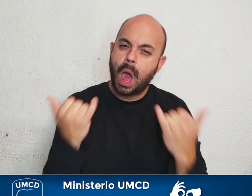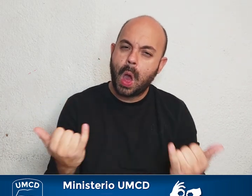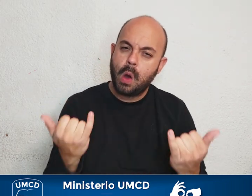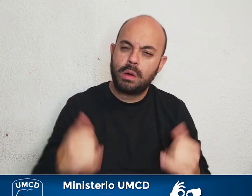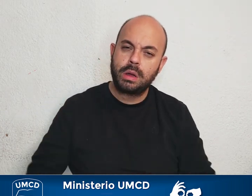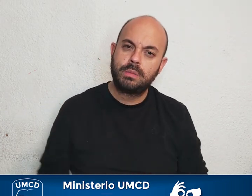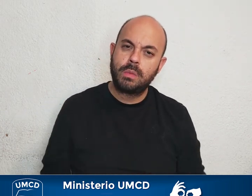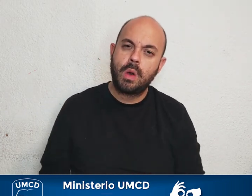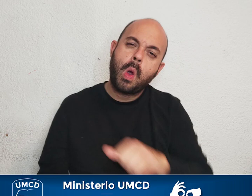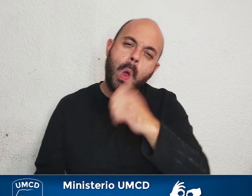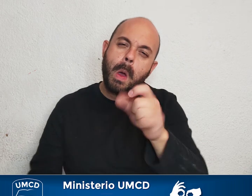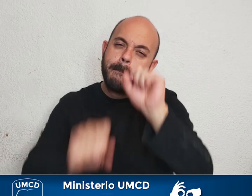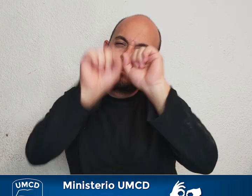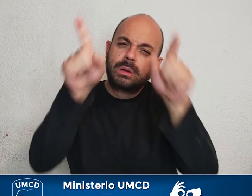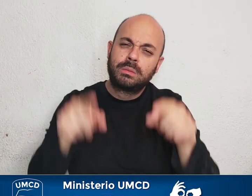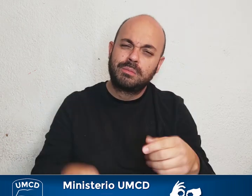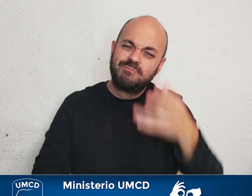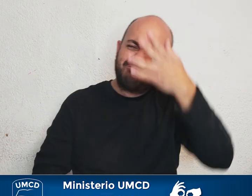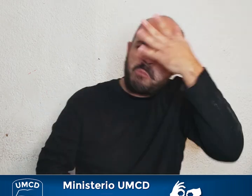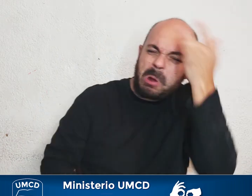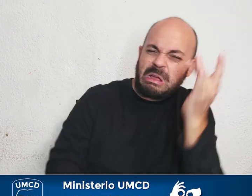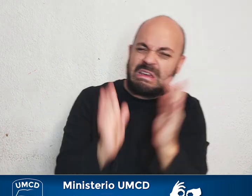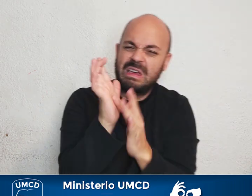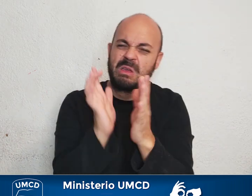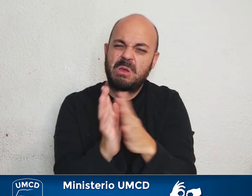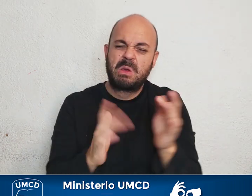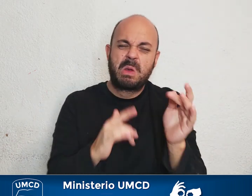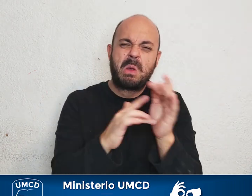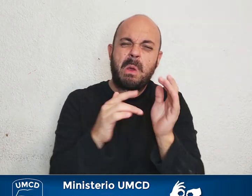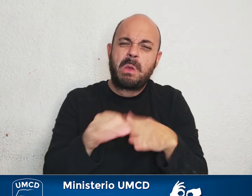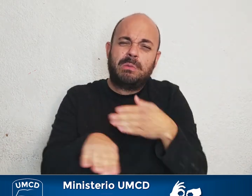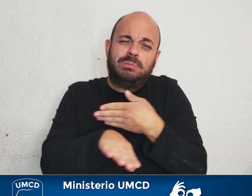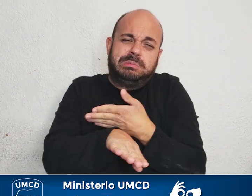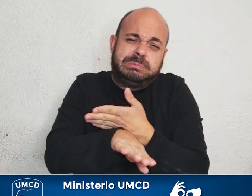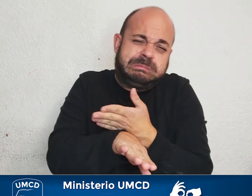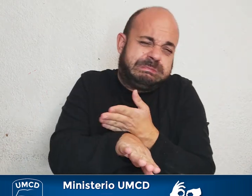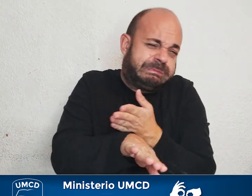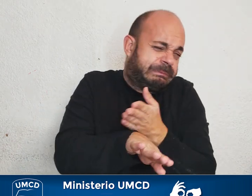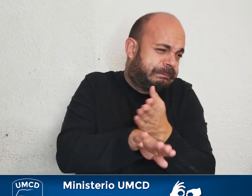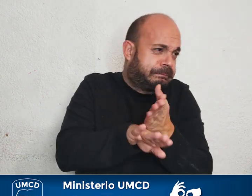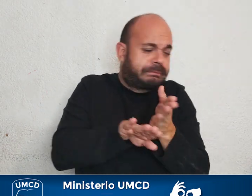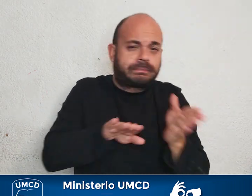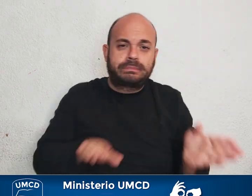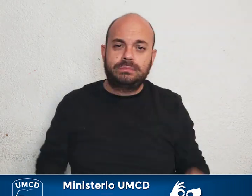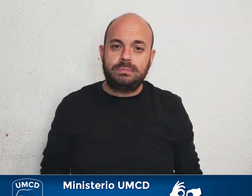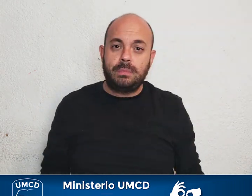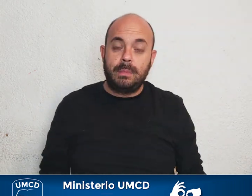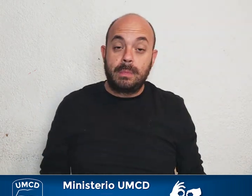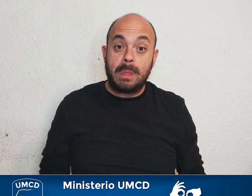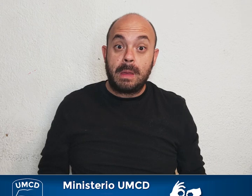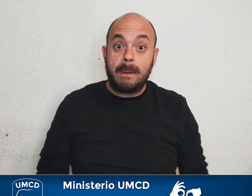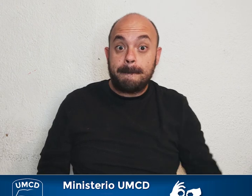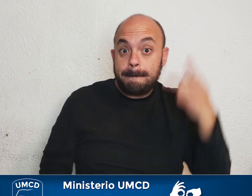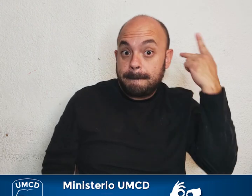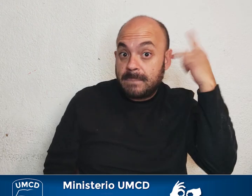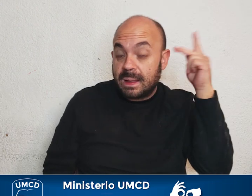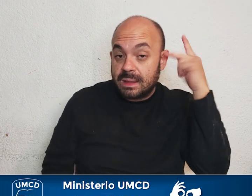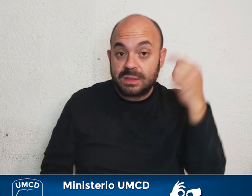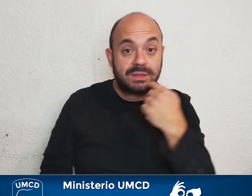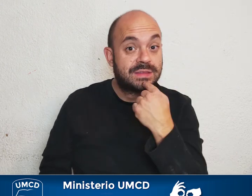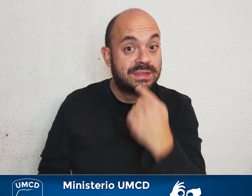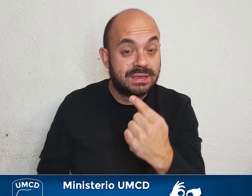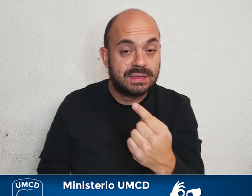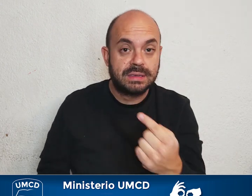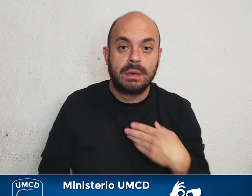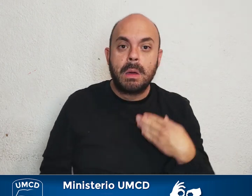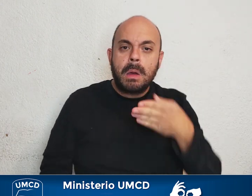Ahora, la pregunta de otros es: ¿pero por qué se demora tanto la venida de Cristo? Pedro en su carta nos dice